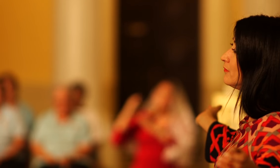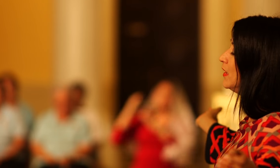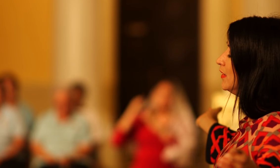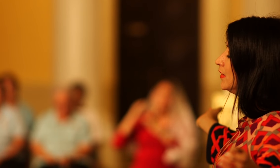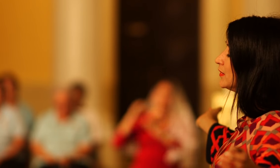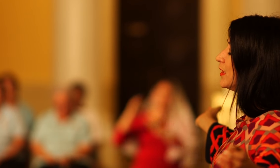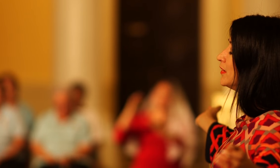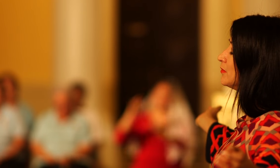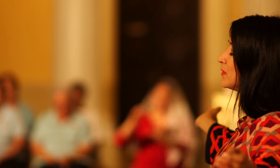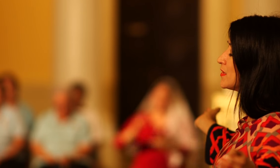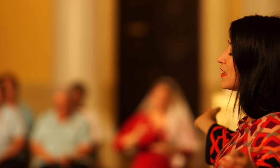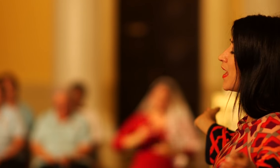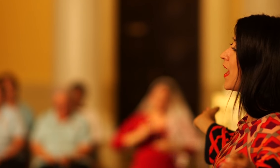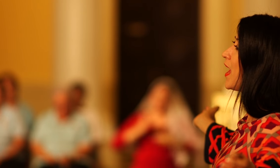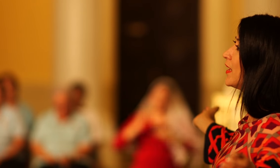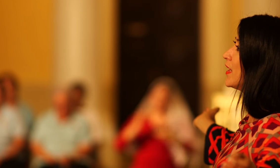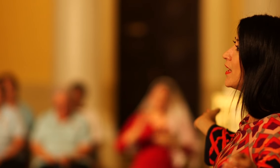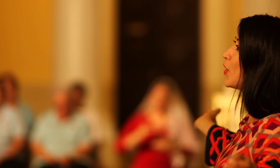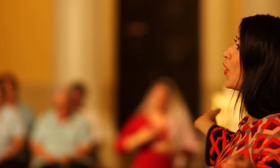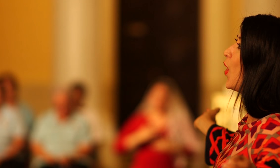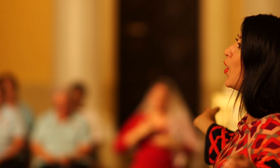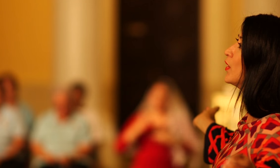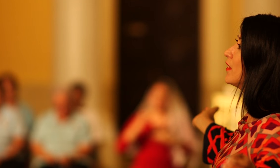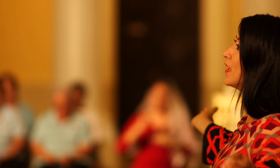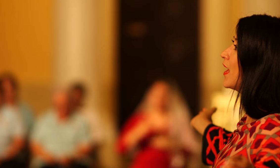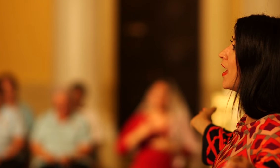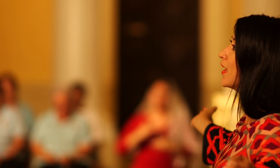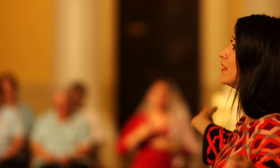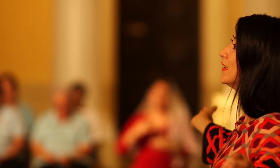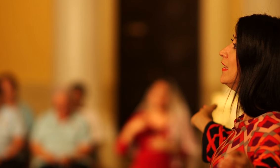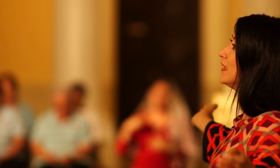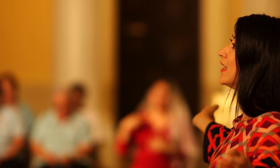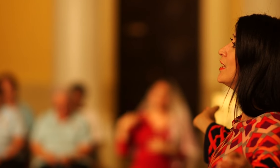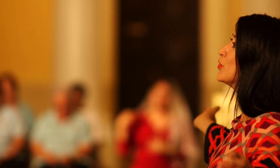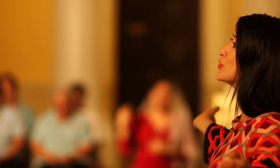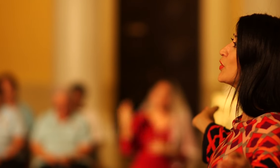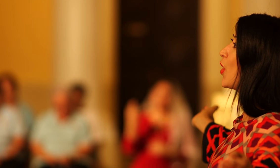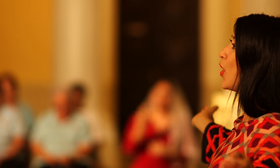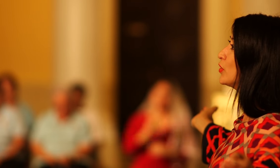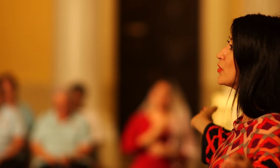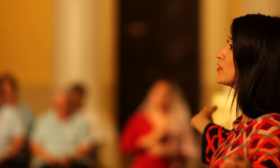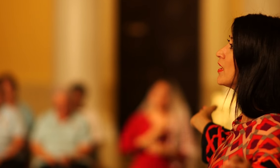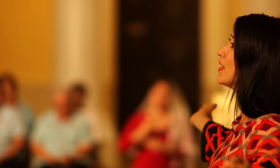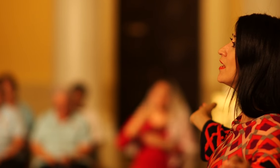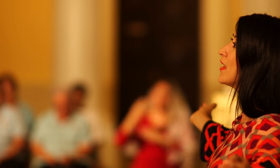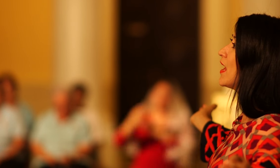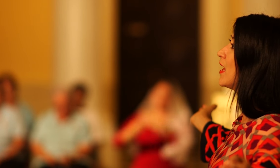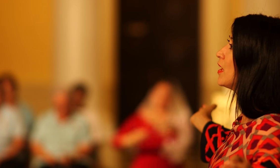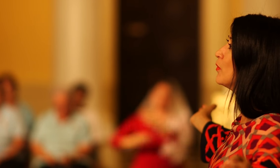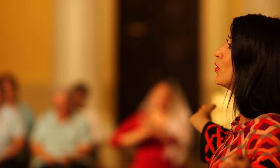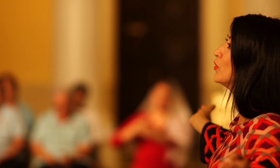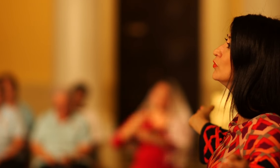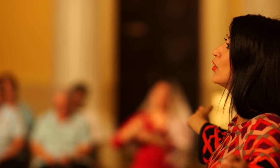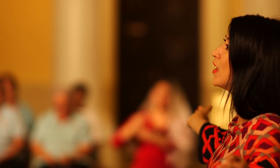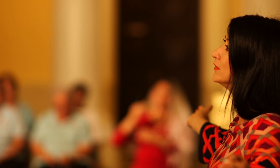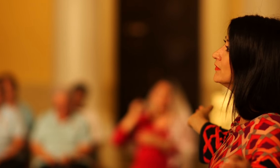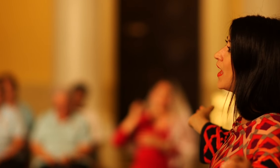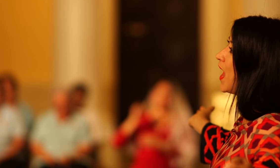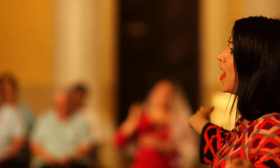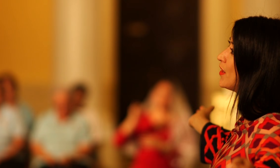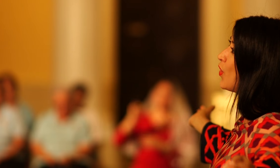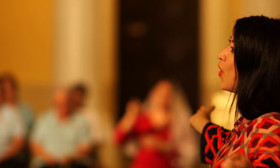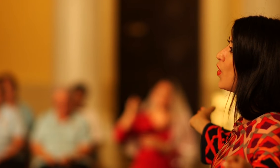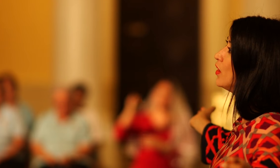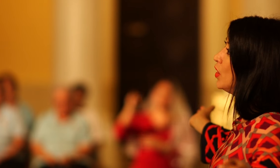ten misericordia de nosotros y del mundo